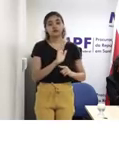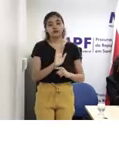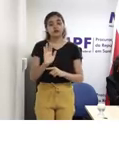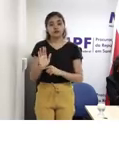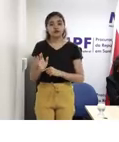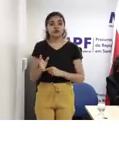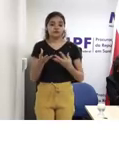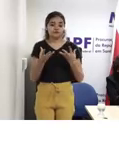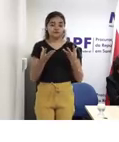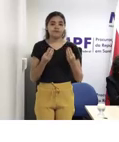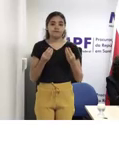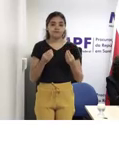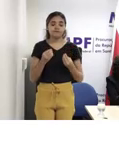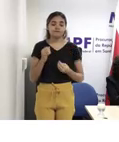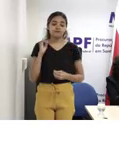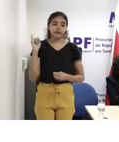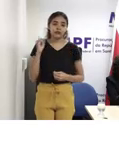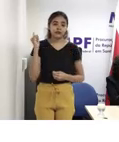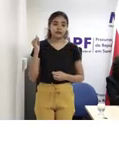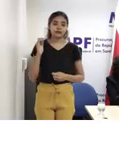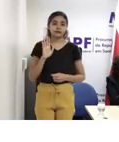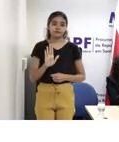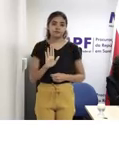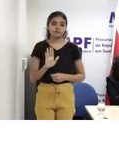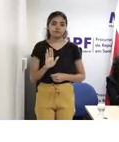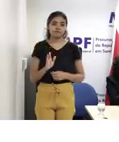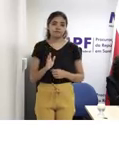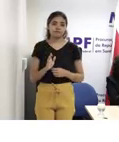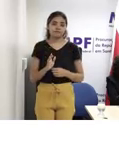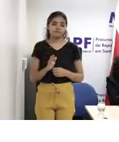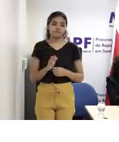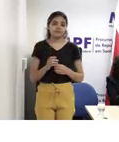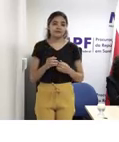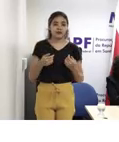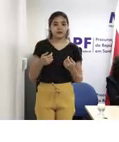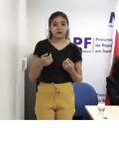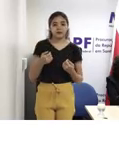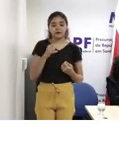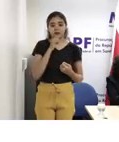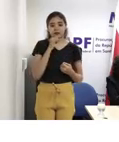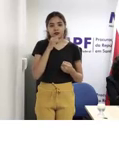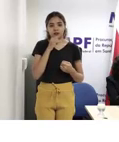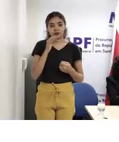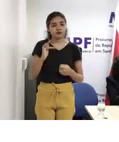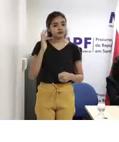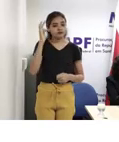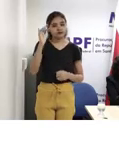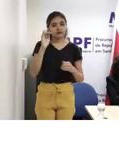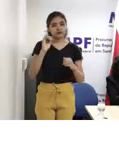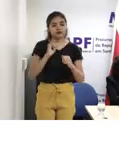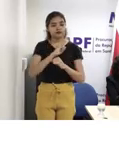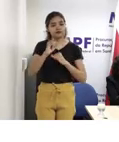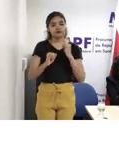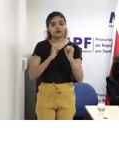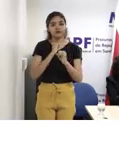não souber lidar com as ferramentas digitais no futuro vai ser um excluído digital então não tem como sair da